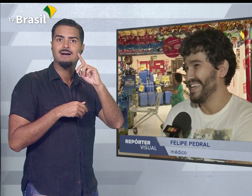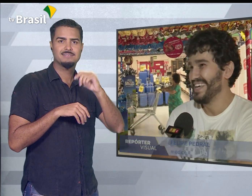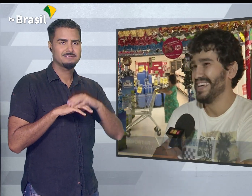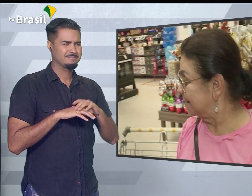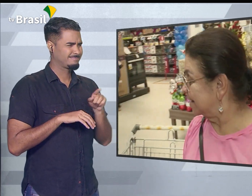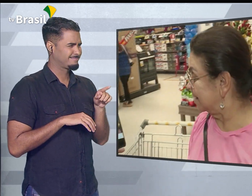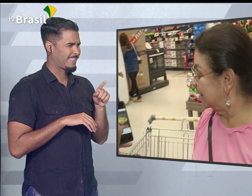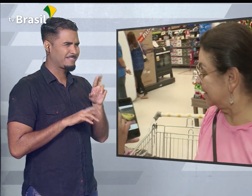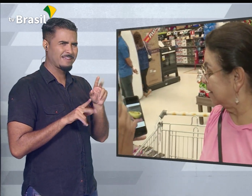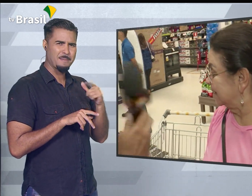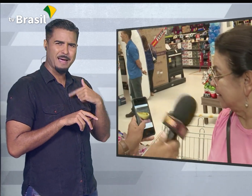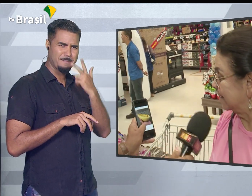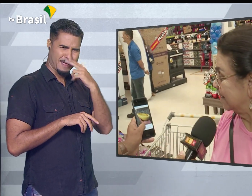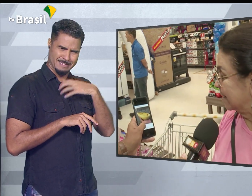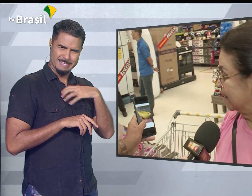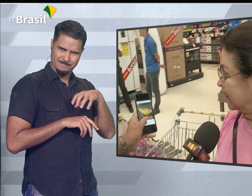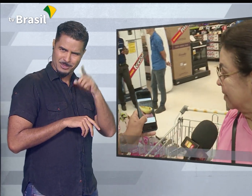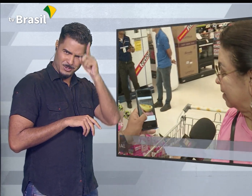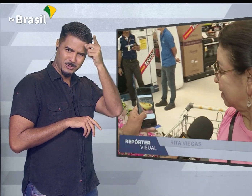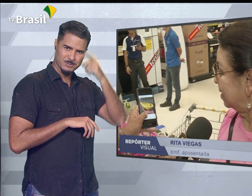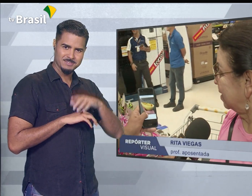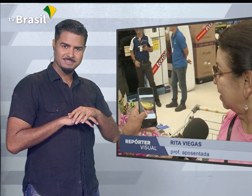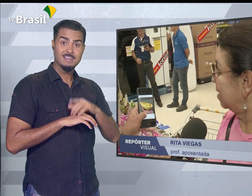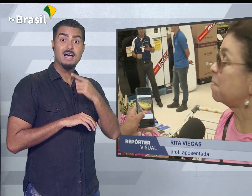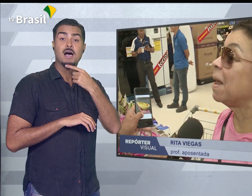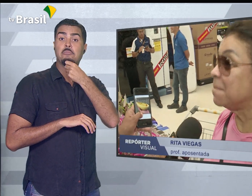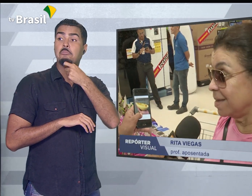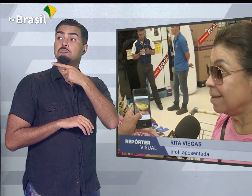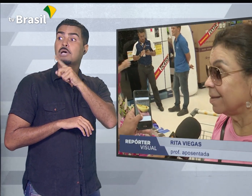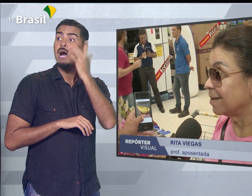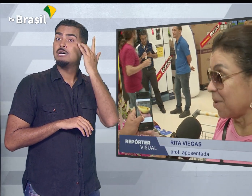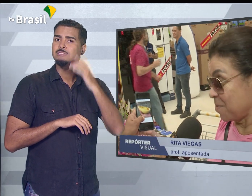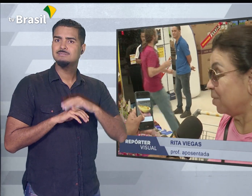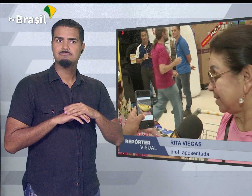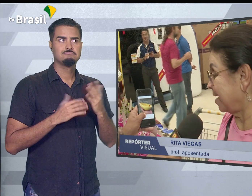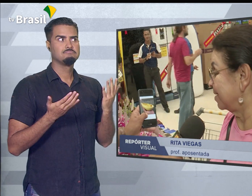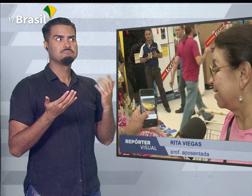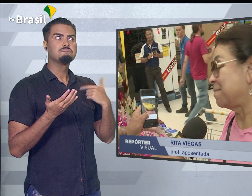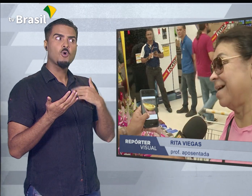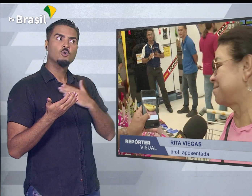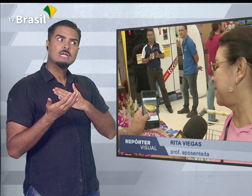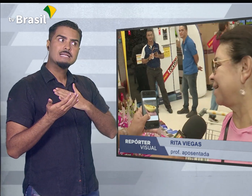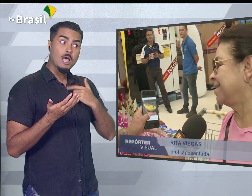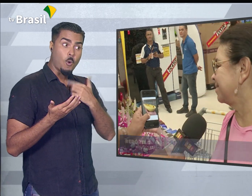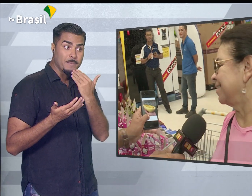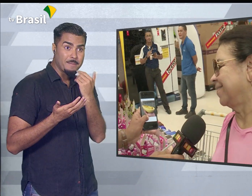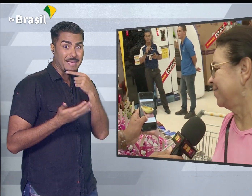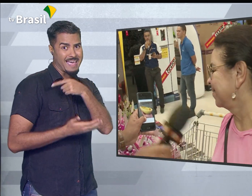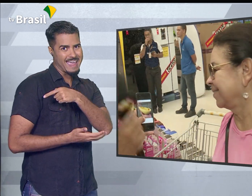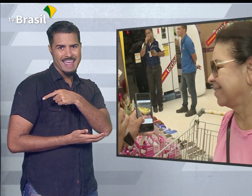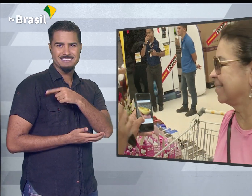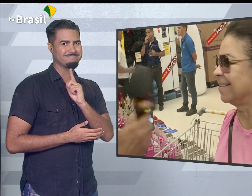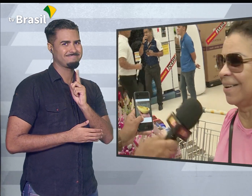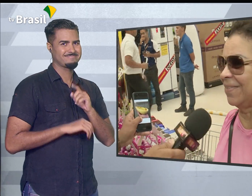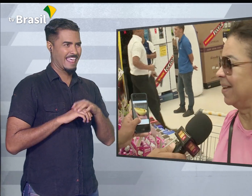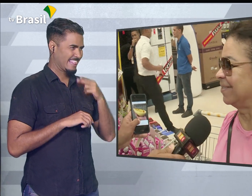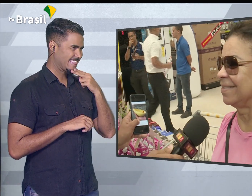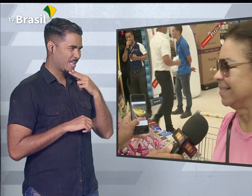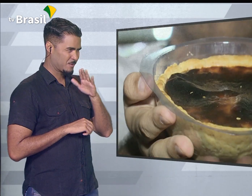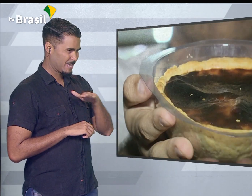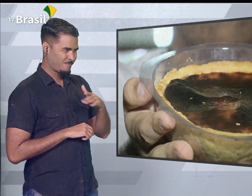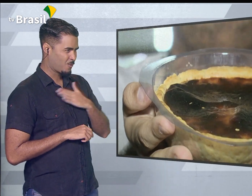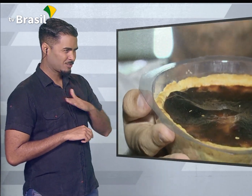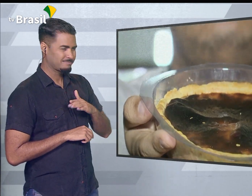isso aí. O que a senhora acha disso? Para mim, eu gostaria, mas para eles não. Os netos não?